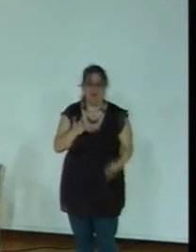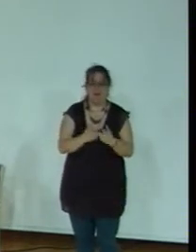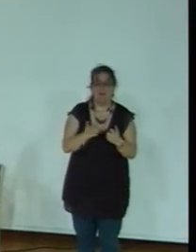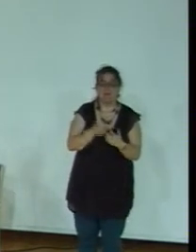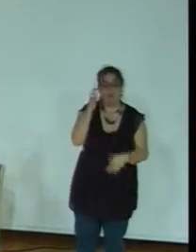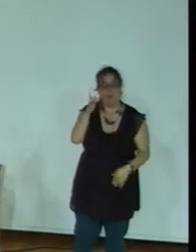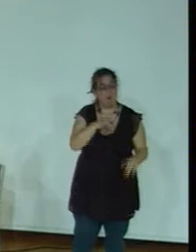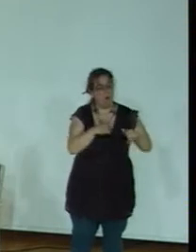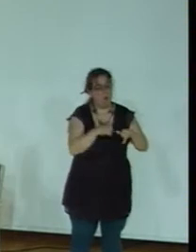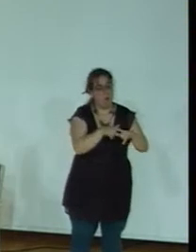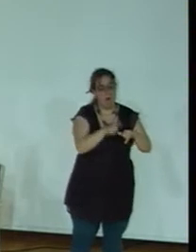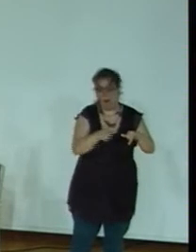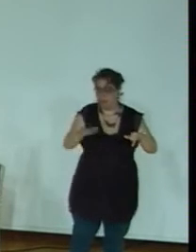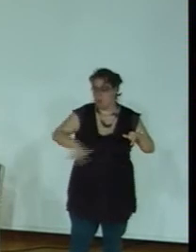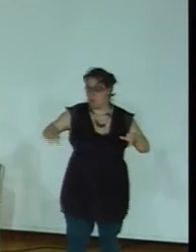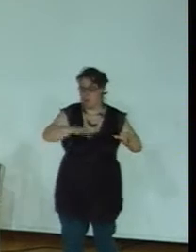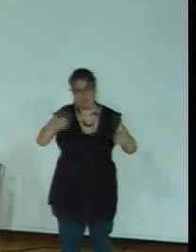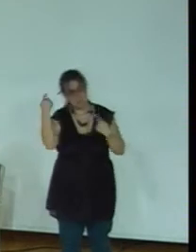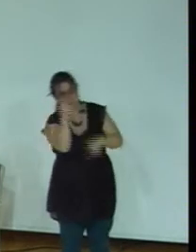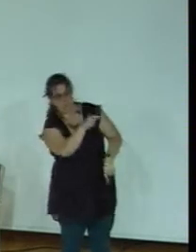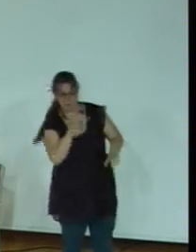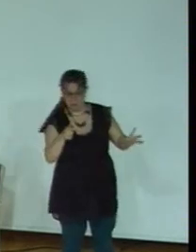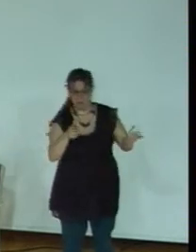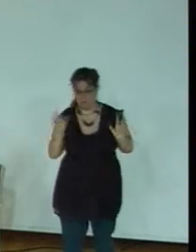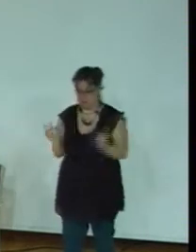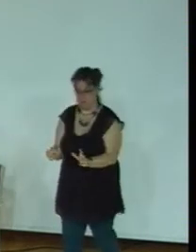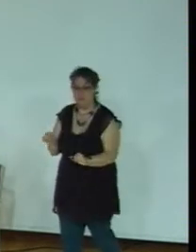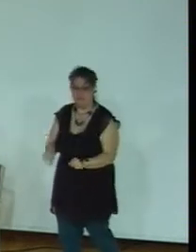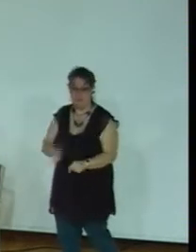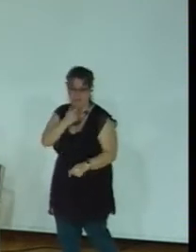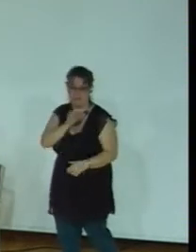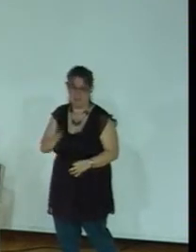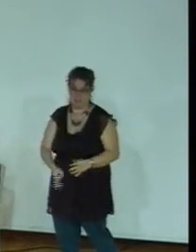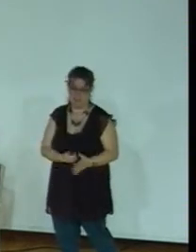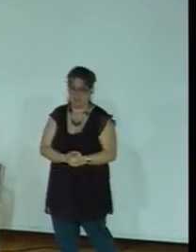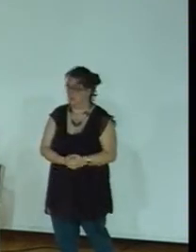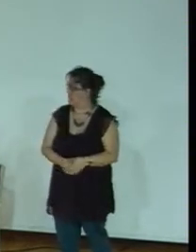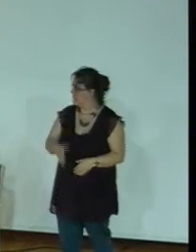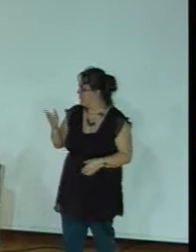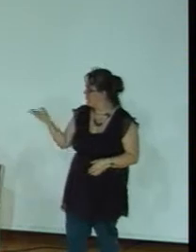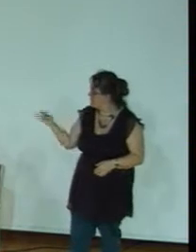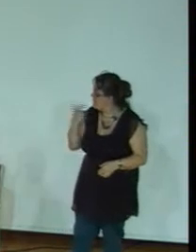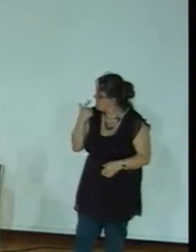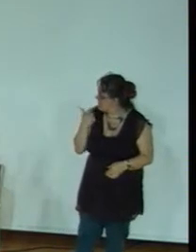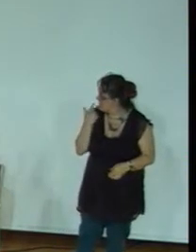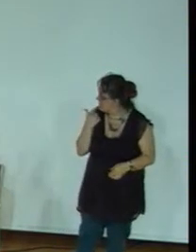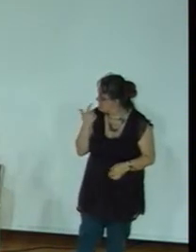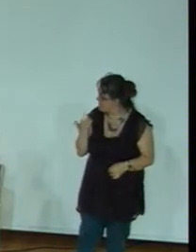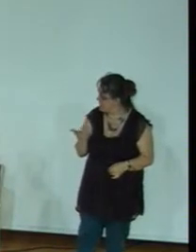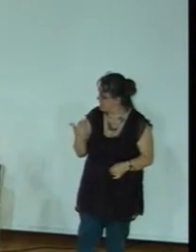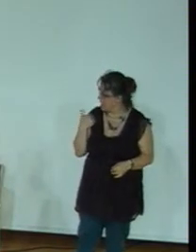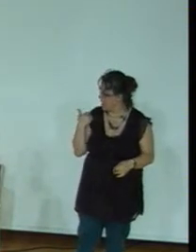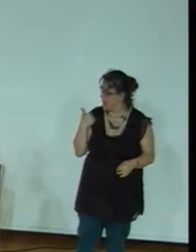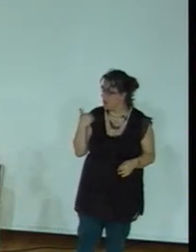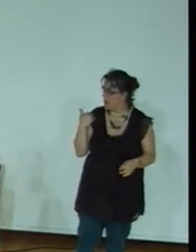construction de tel aéroport, ce genre de choses. Est-ce qu'on a une chance peut-être d'arrêter les scandaleuses